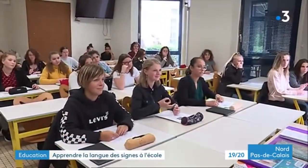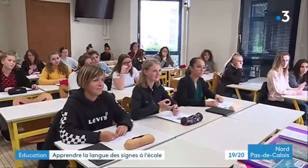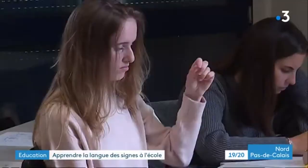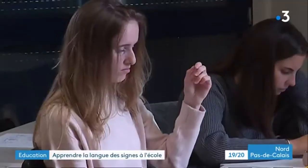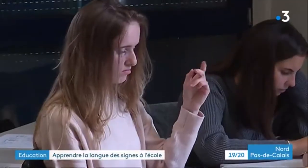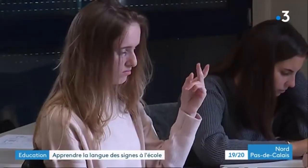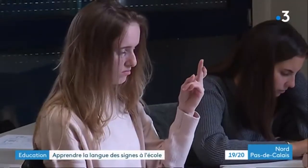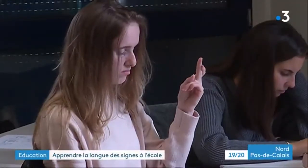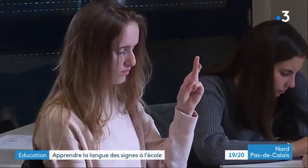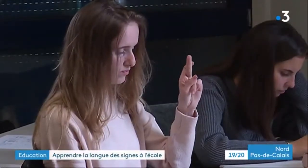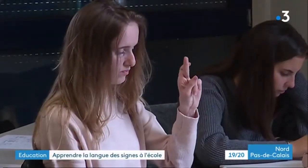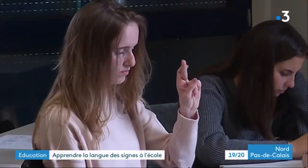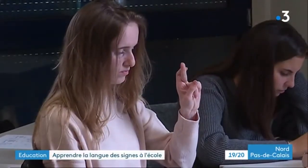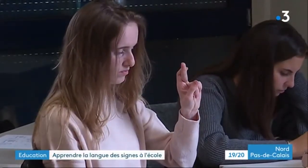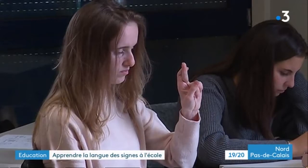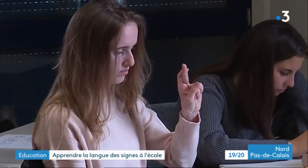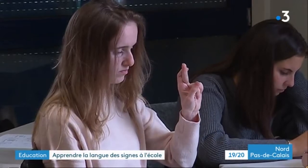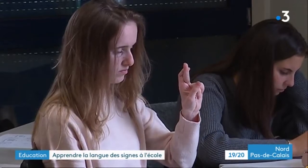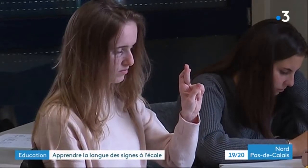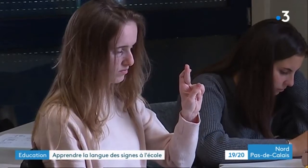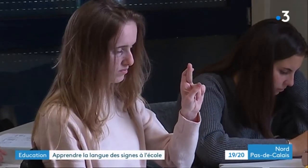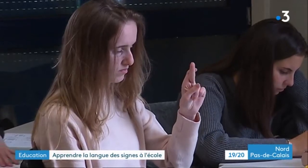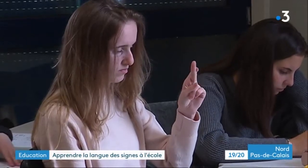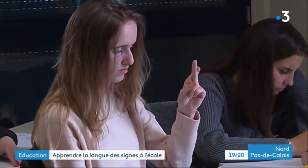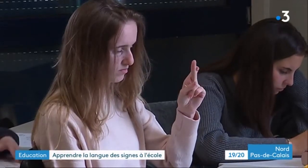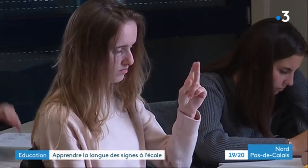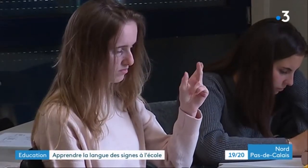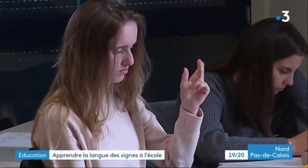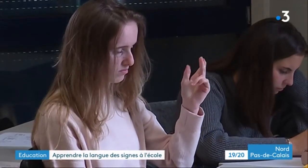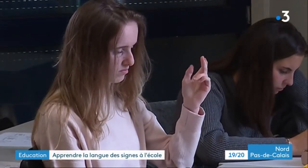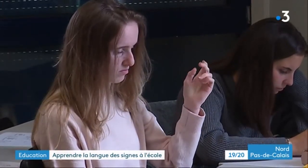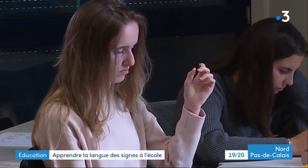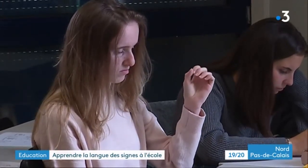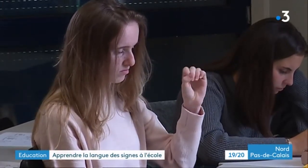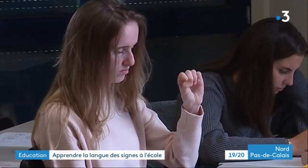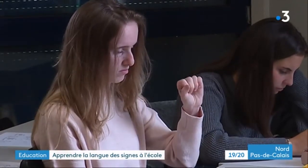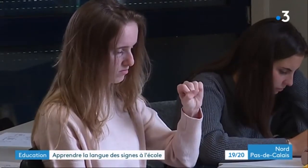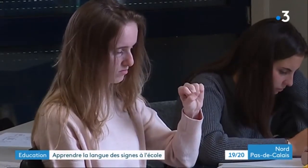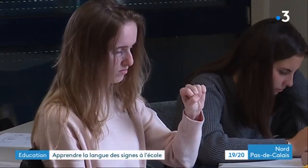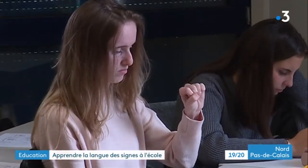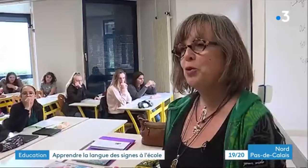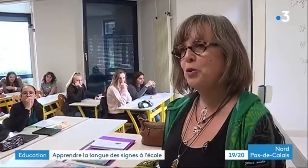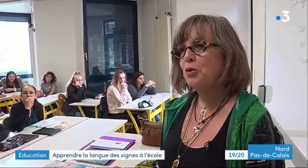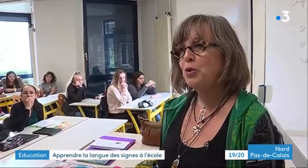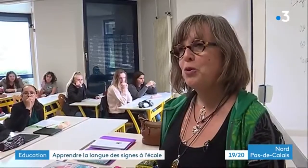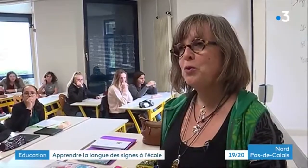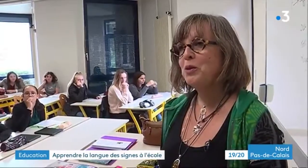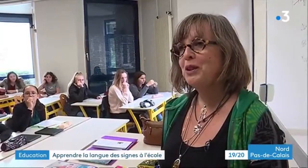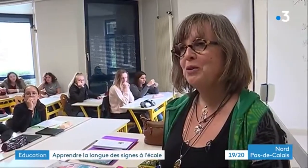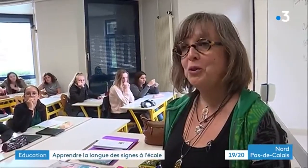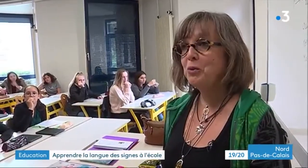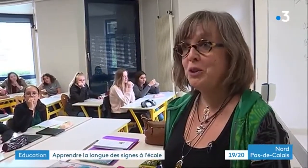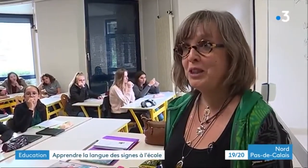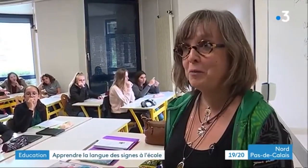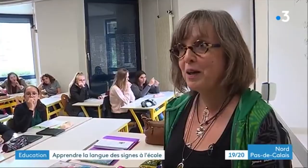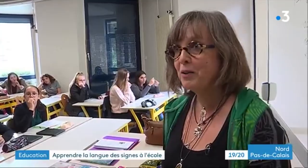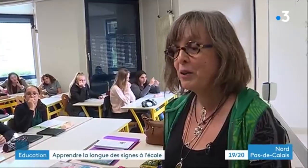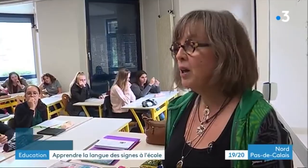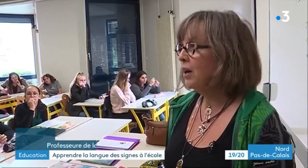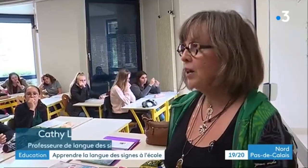de concentration. J'essaye de les laisser dans le silence pour justement qu'elles ne communiquent pas